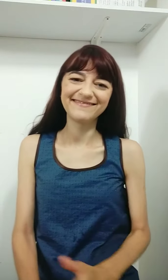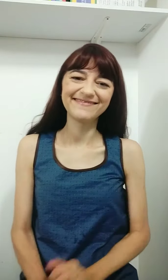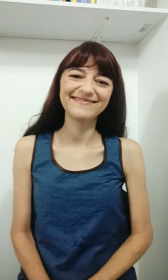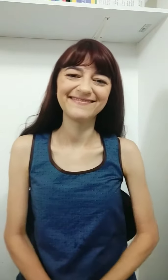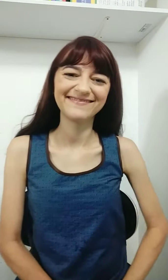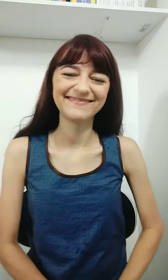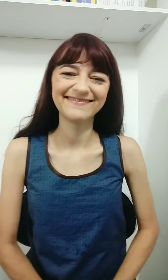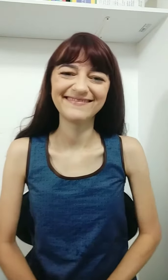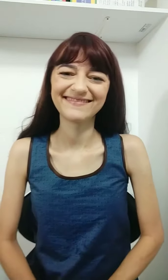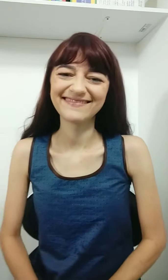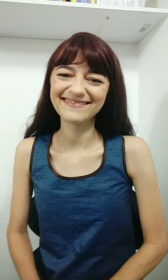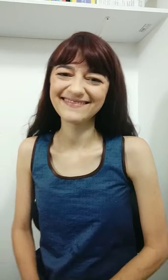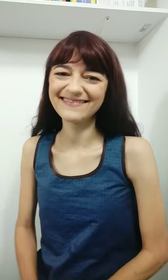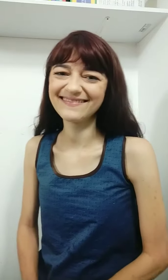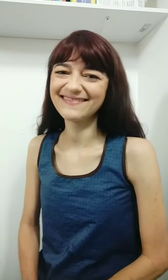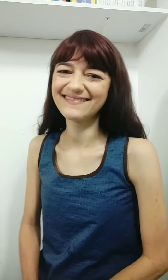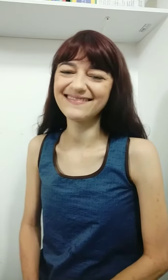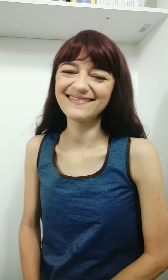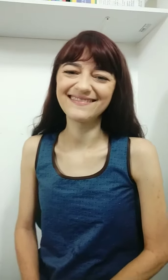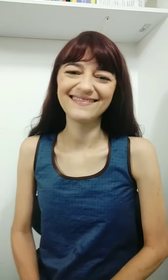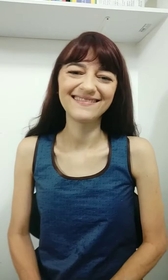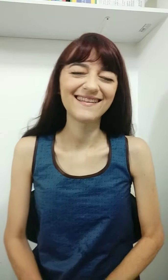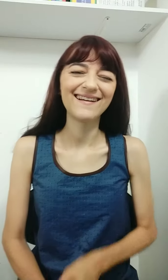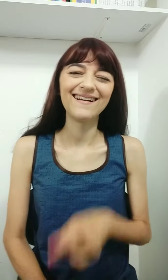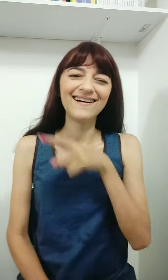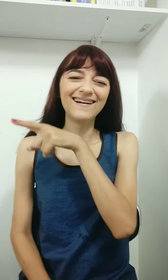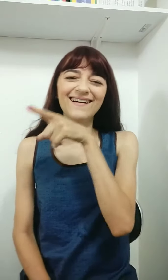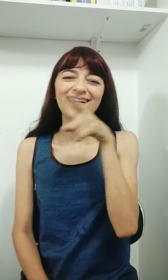Ok, várias pessoas aí dando ok, né? Um joinha.